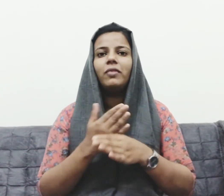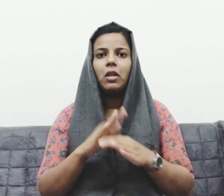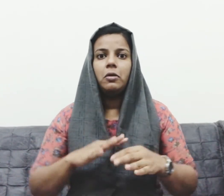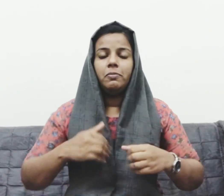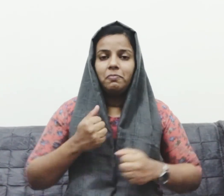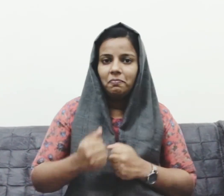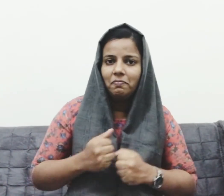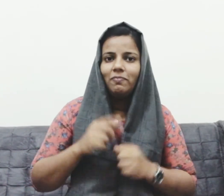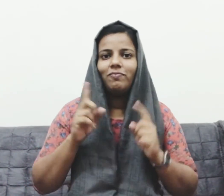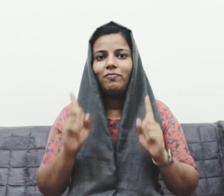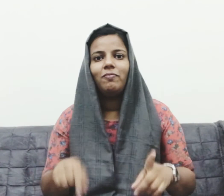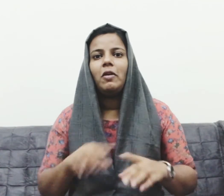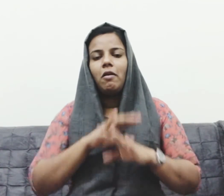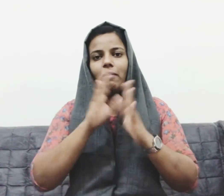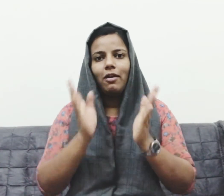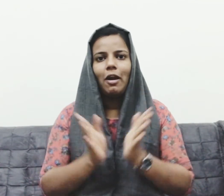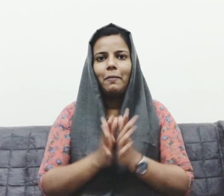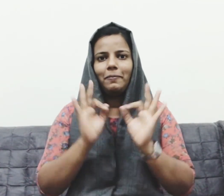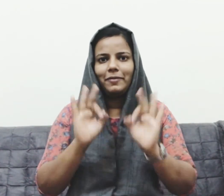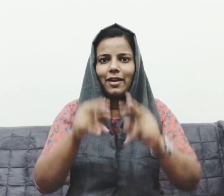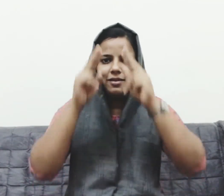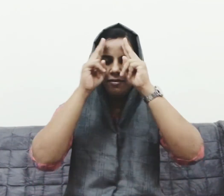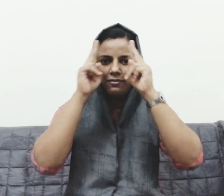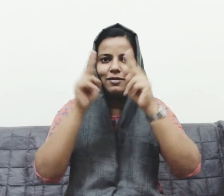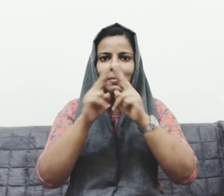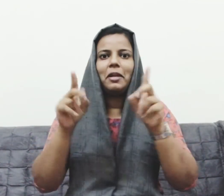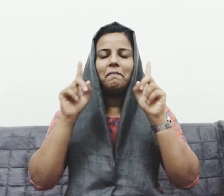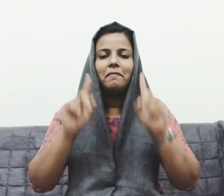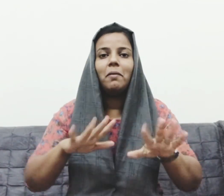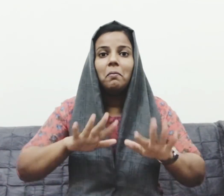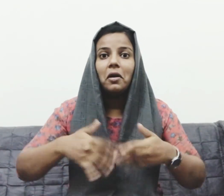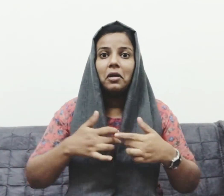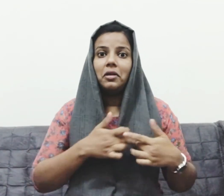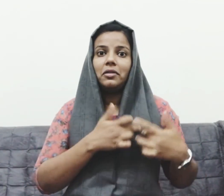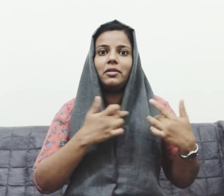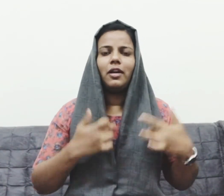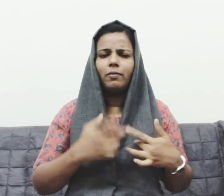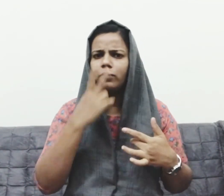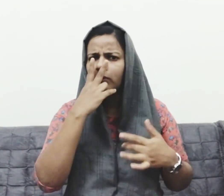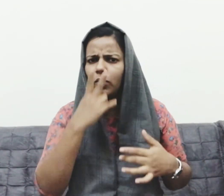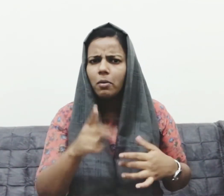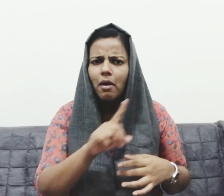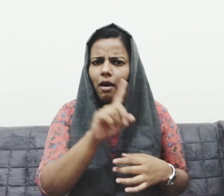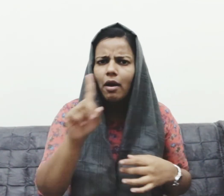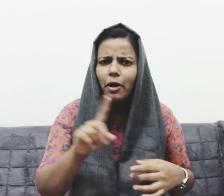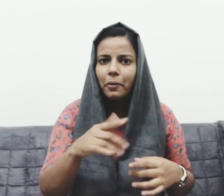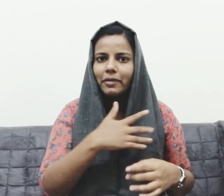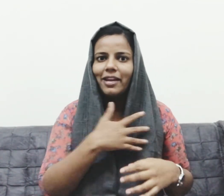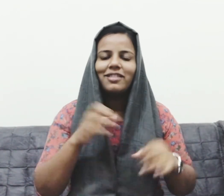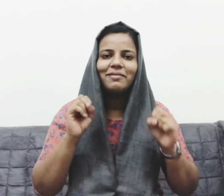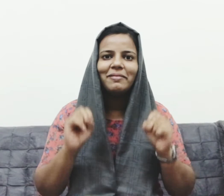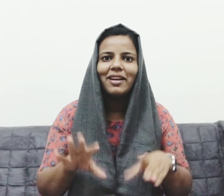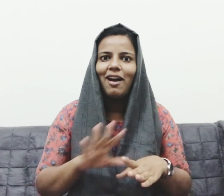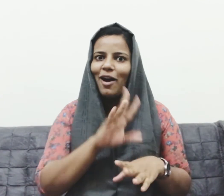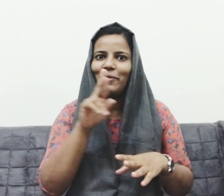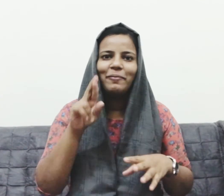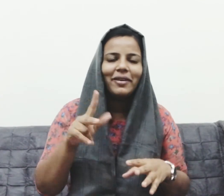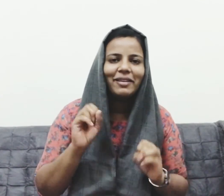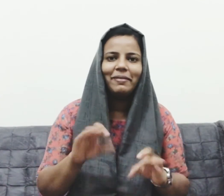നമ്മൾ ഉത്സാഹിക്കണം. എന്തിന്? എല്ലാവരോടും സമാധാനമായിട്ടിരിക്കും. നമ്മുടെ ഹൃദയത്തിനകത്തേക്ക് കർത്താവ് നോക്കുമ്പോൾ ആരോടും പകയില്ല, ആരോടും വിളക്കമില്ല,